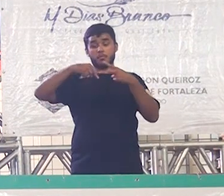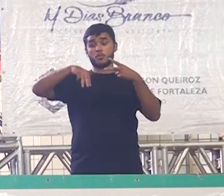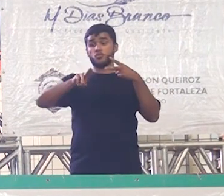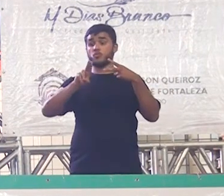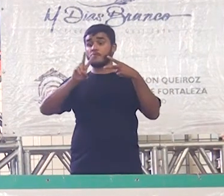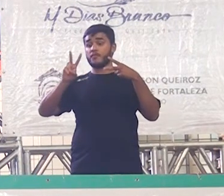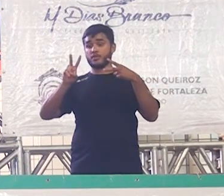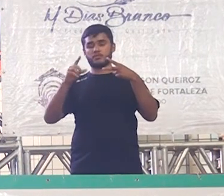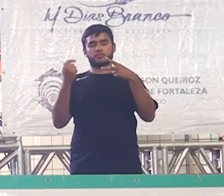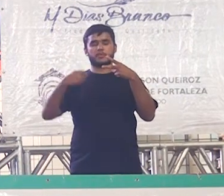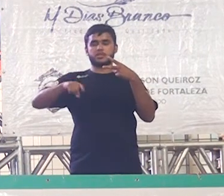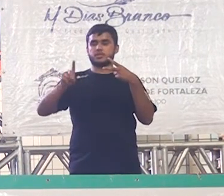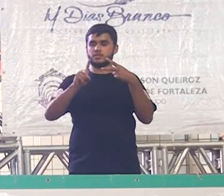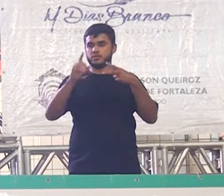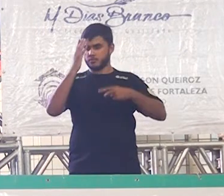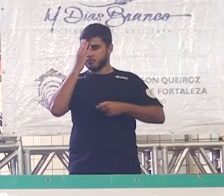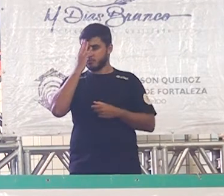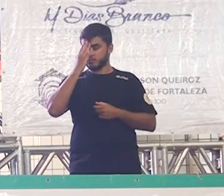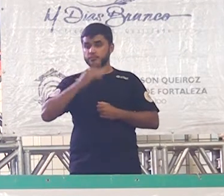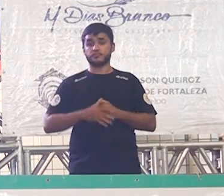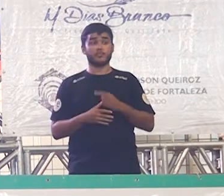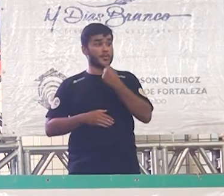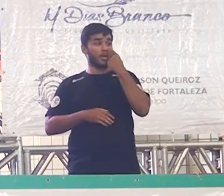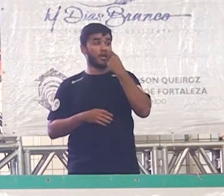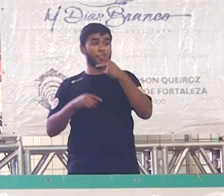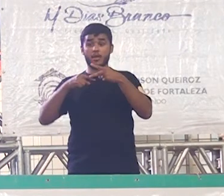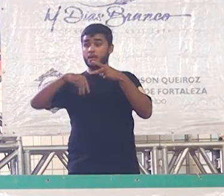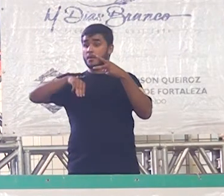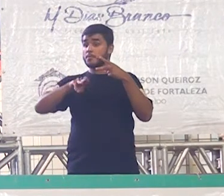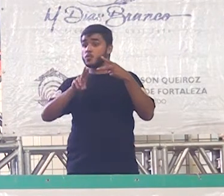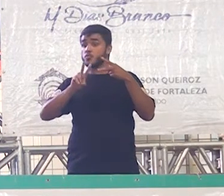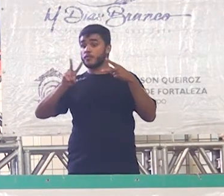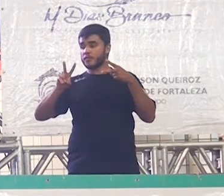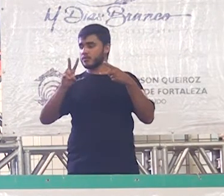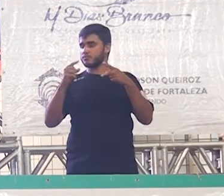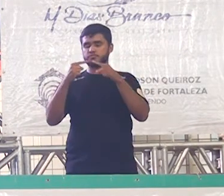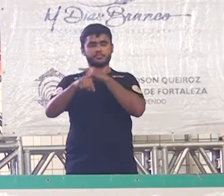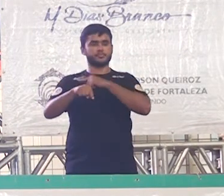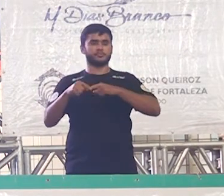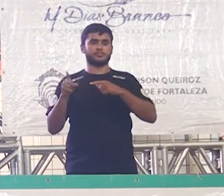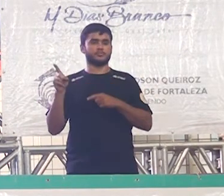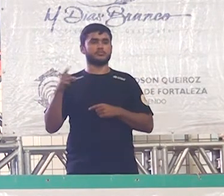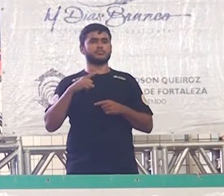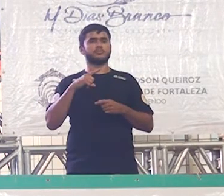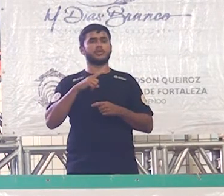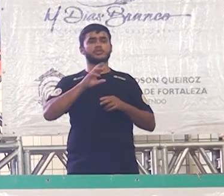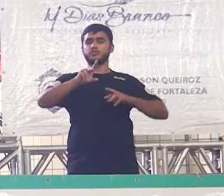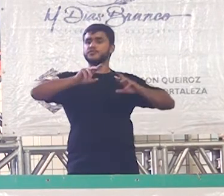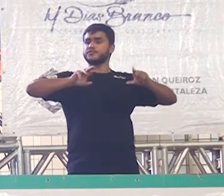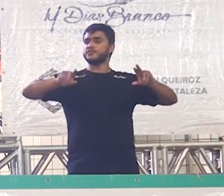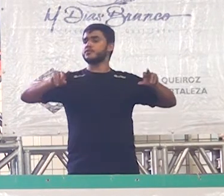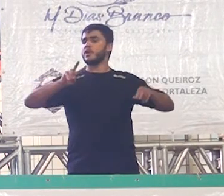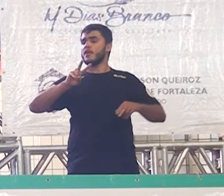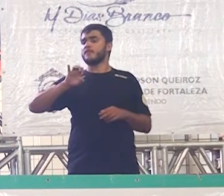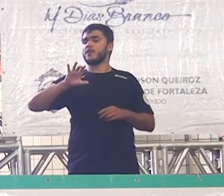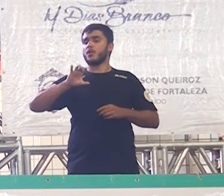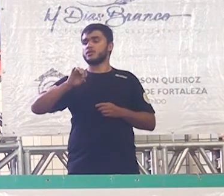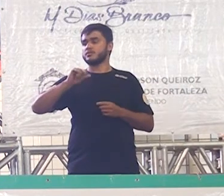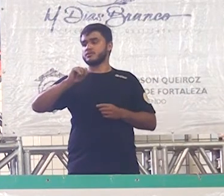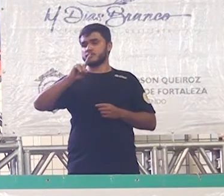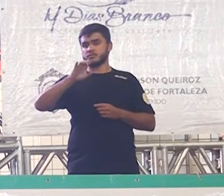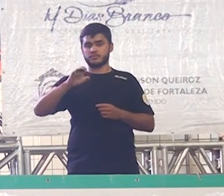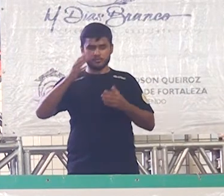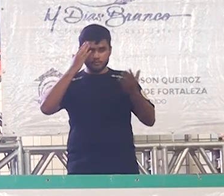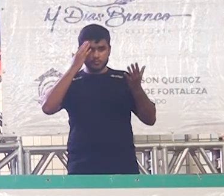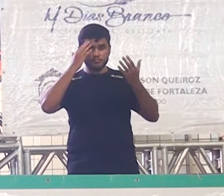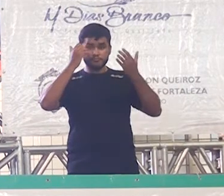ΔT no MU. Nessa questão, a gente está tendo diversas velocidades. Então, eu posso tratar como sendo um movimento de